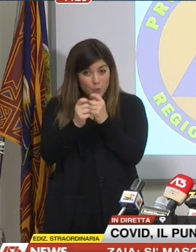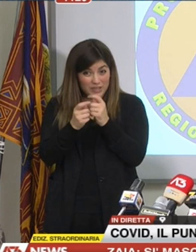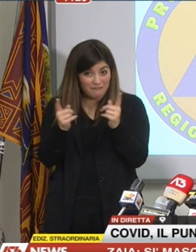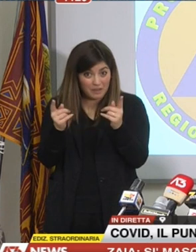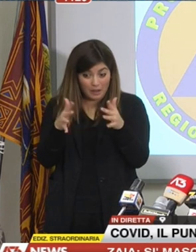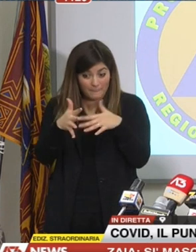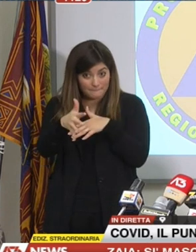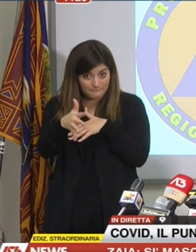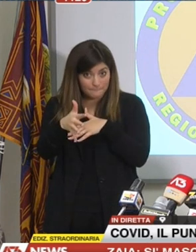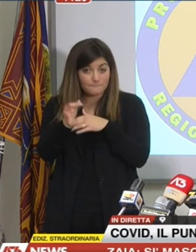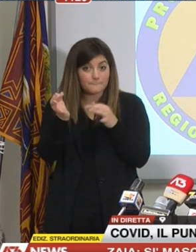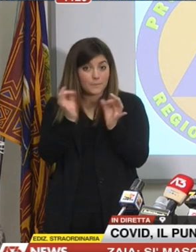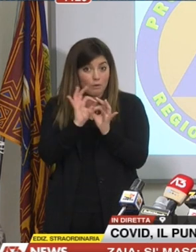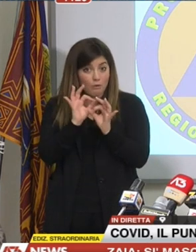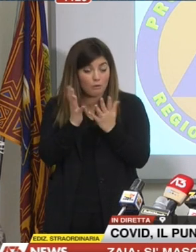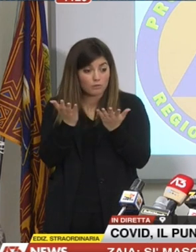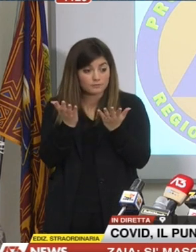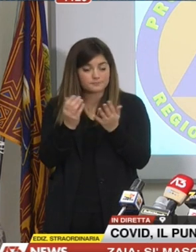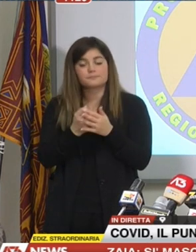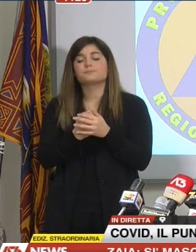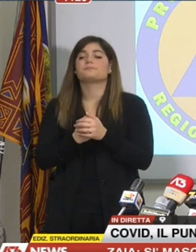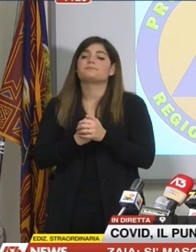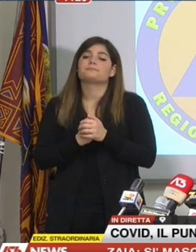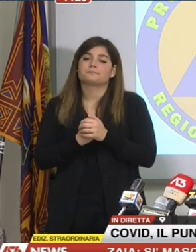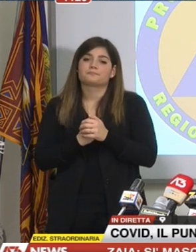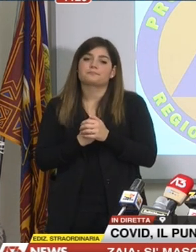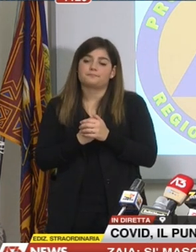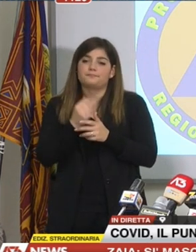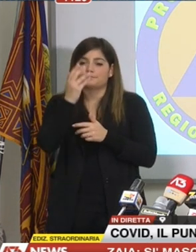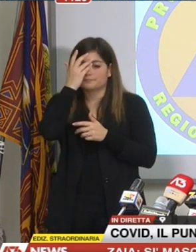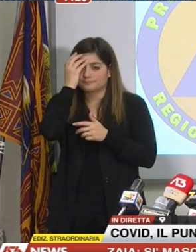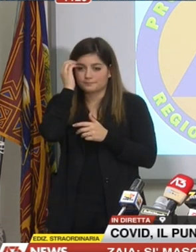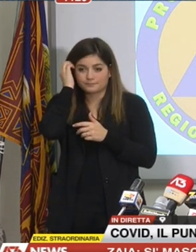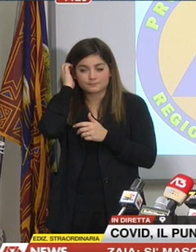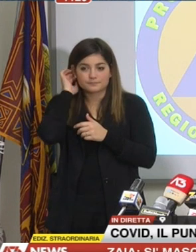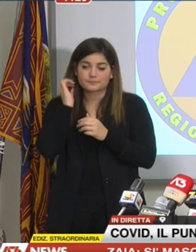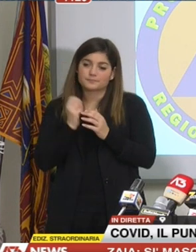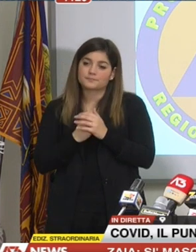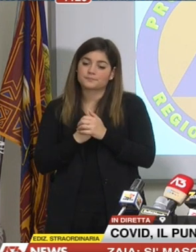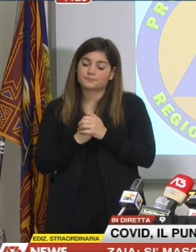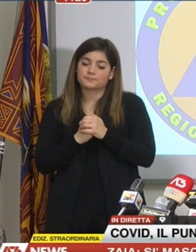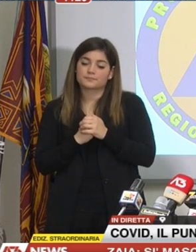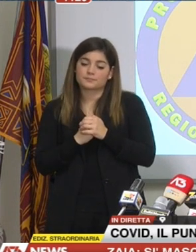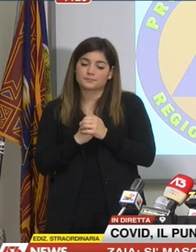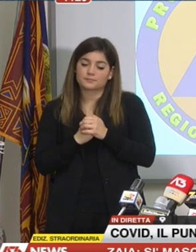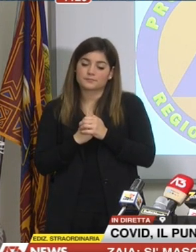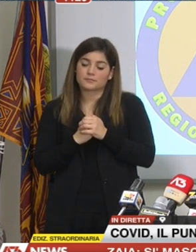risposta breve dal CTS nazionale? Ma guardate, partiamo da un presupposto che l'istanza